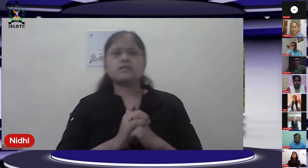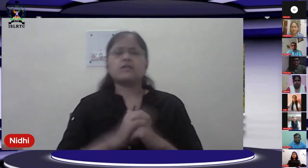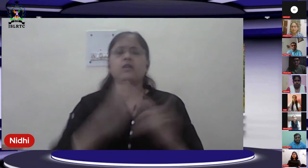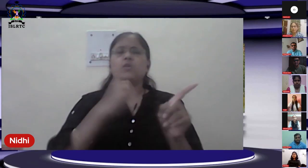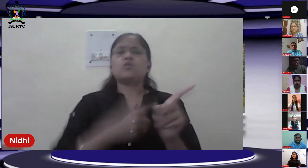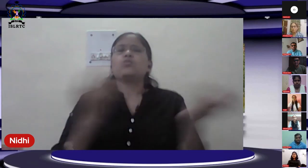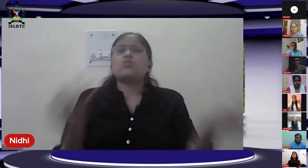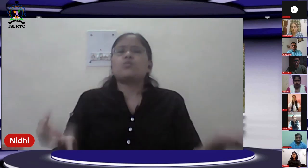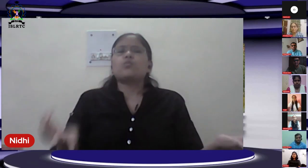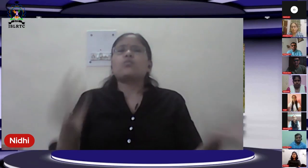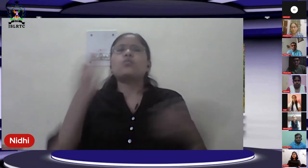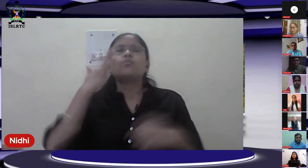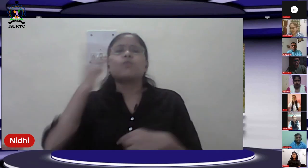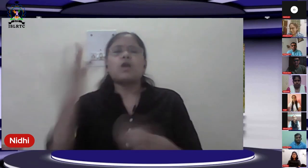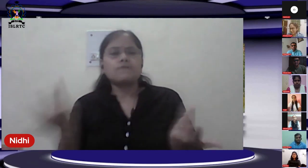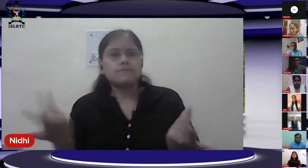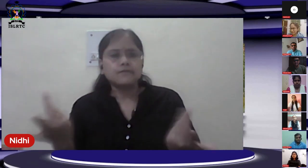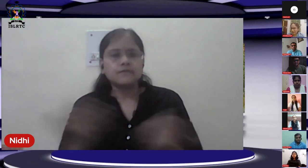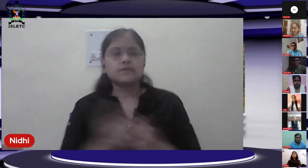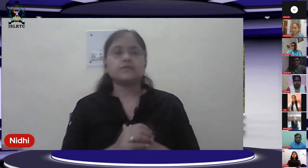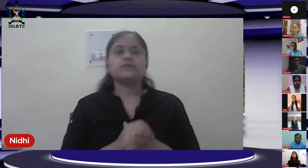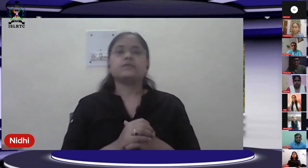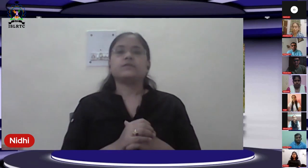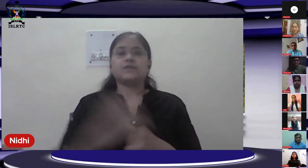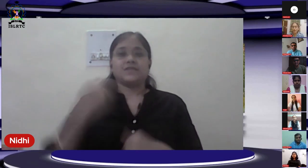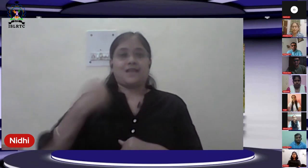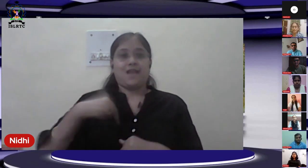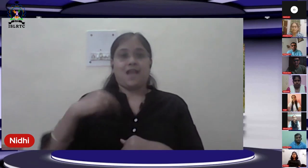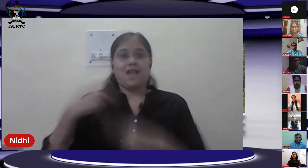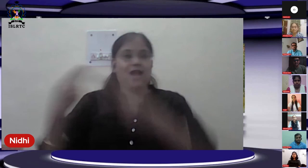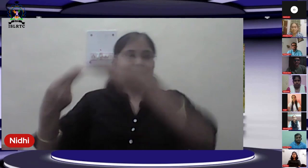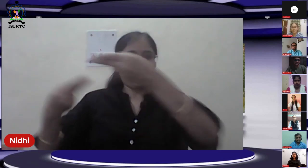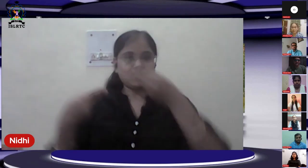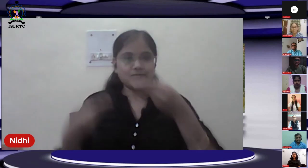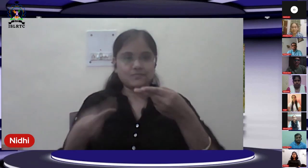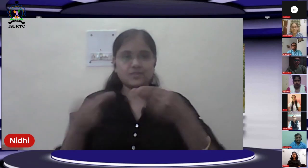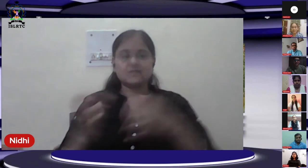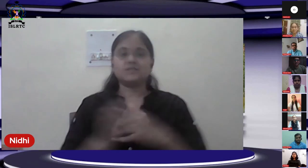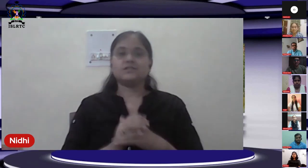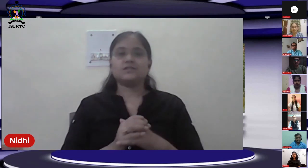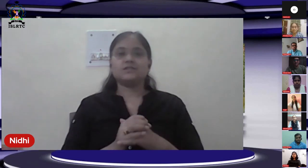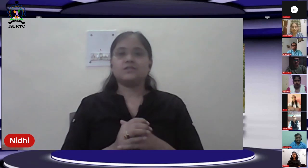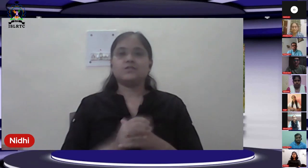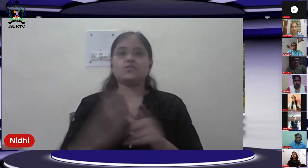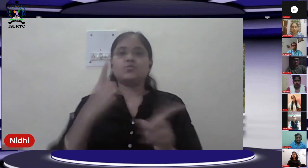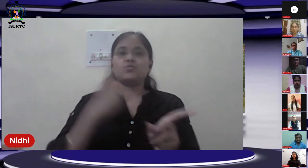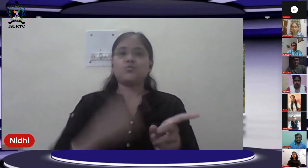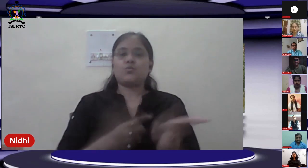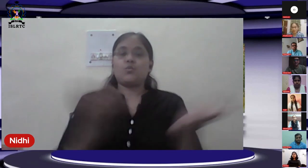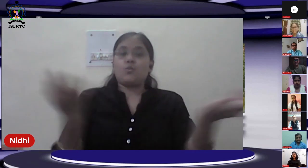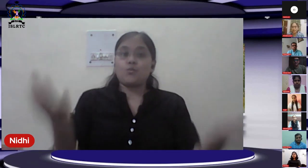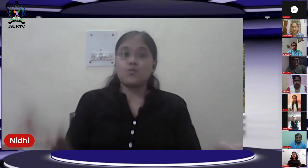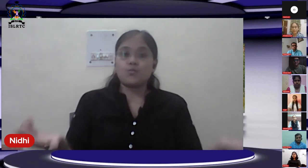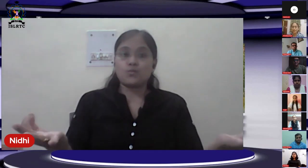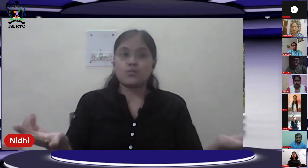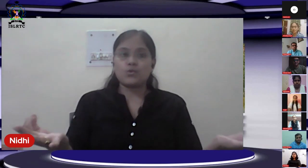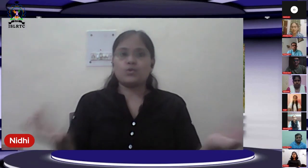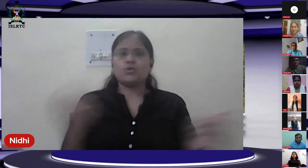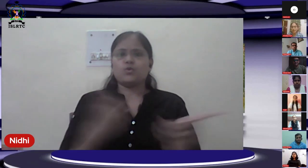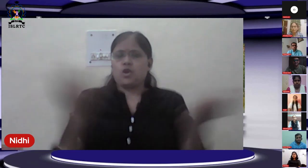में। सर ने जैसे बताया कि योगा मतलब ये एक सिर्फ योगासन ही नहीं, ये एक